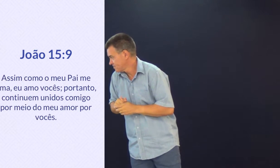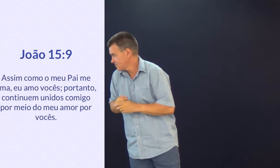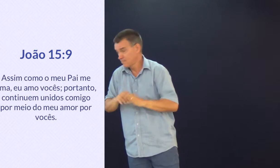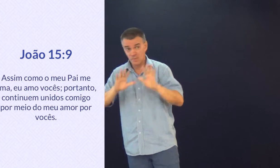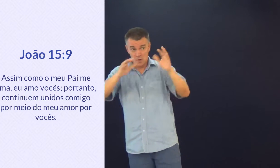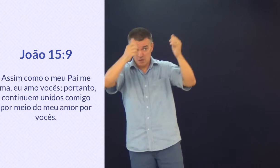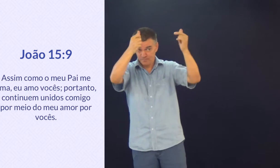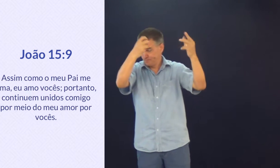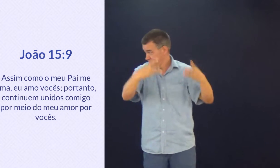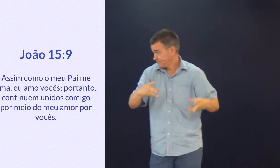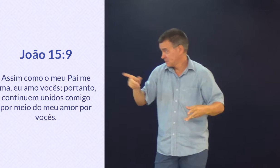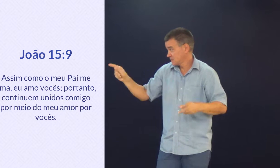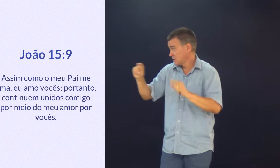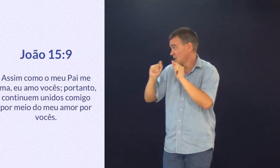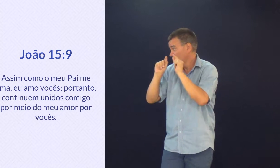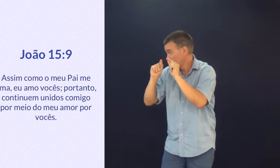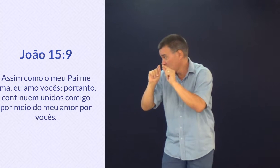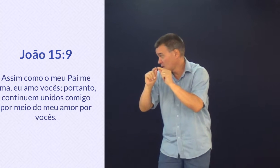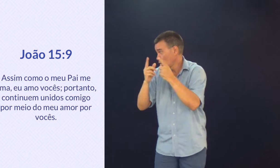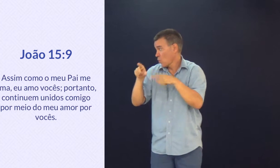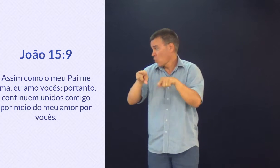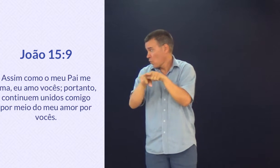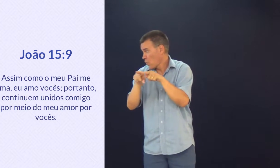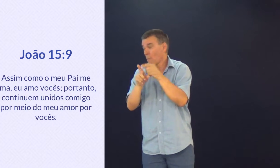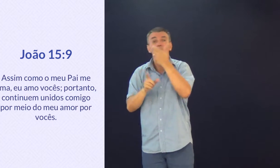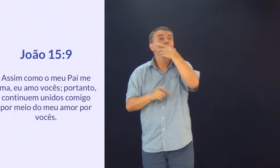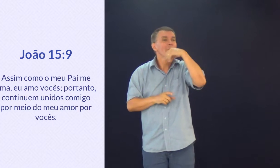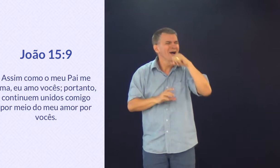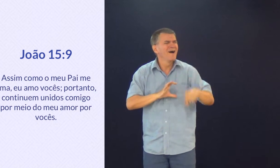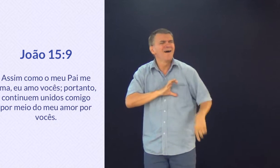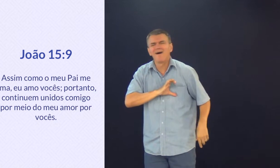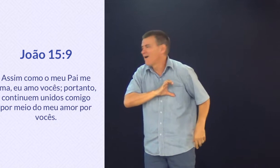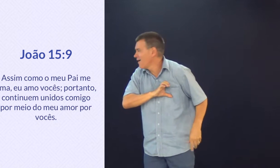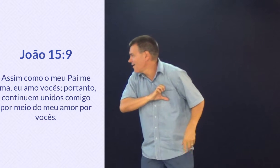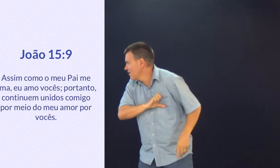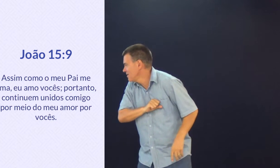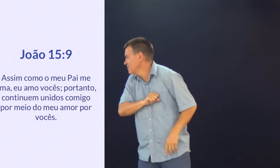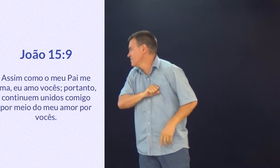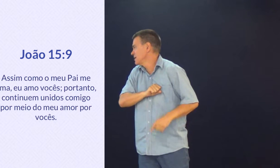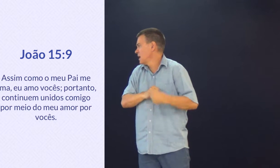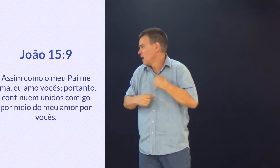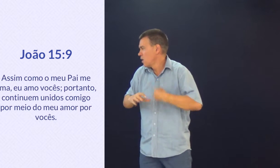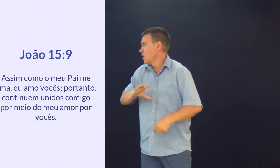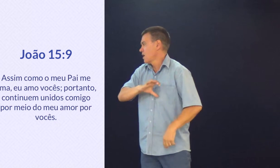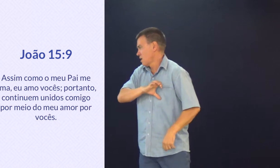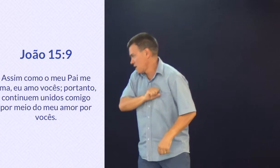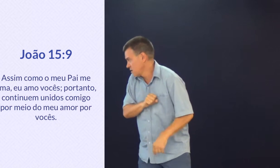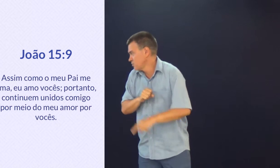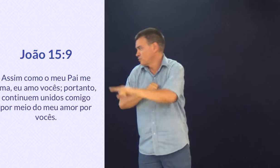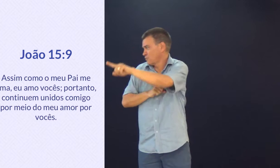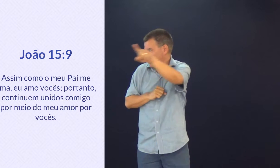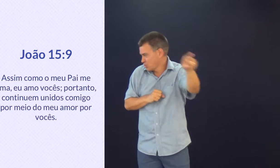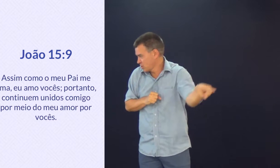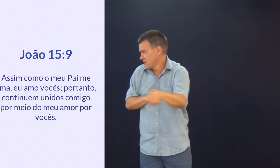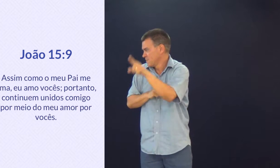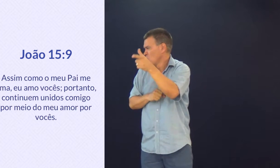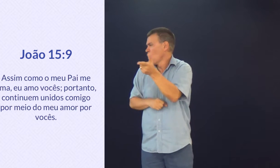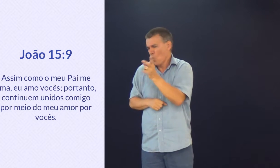ele nós temos o versículo também assim como meu pai me ama eu amo vocês